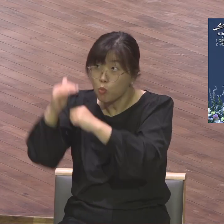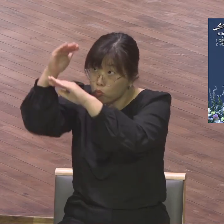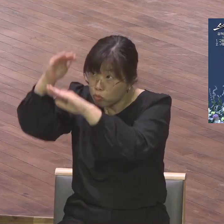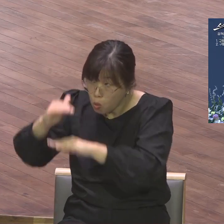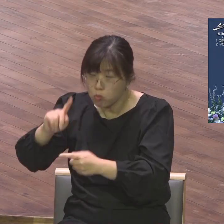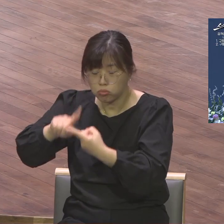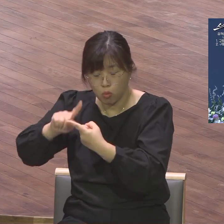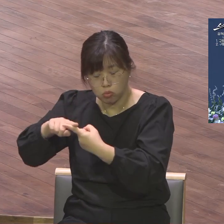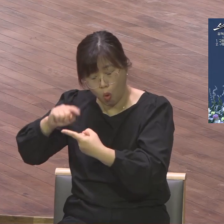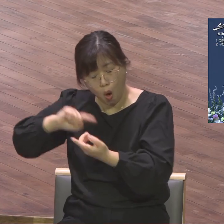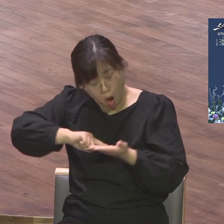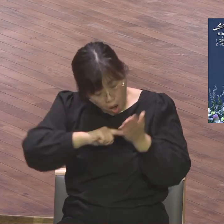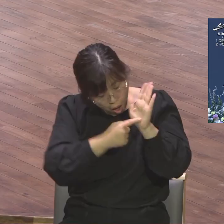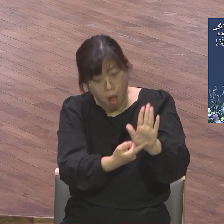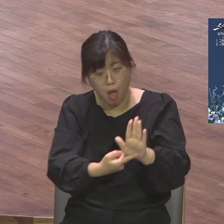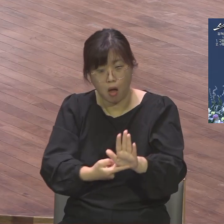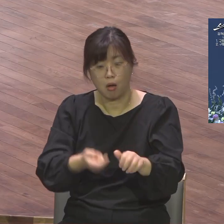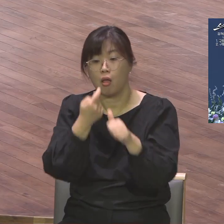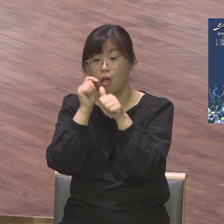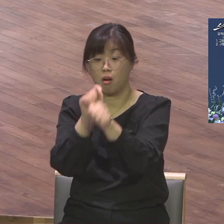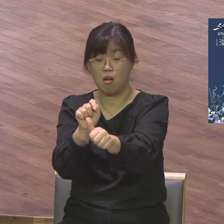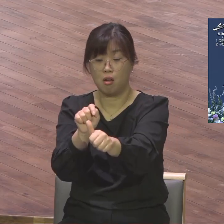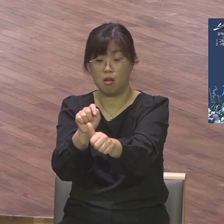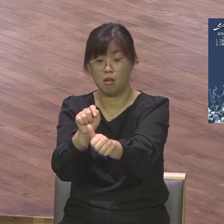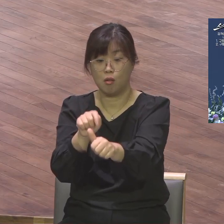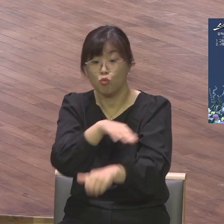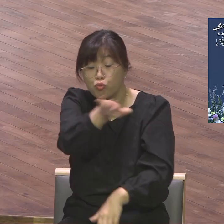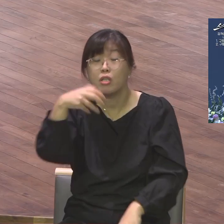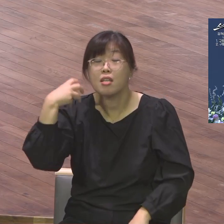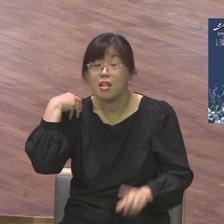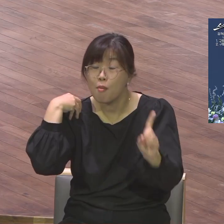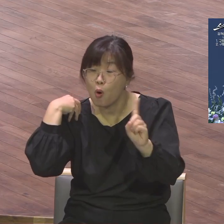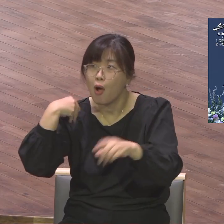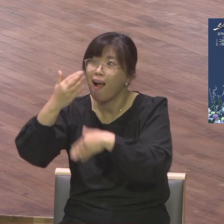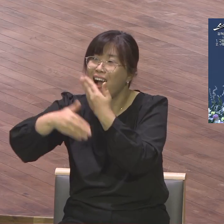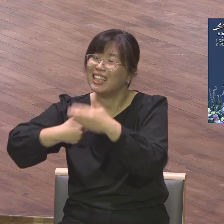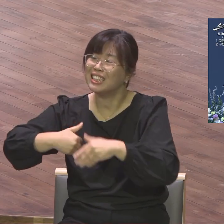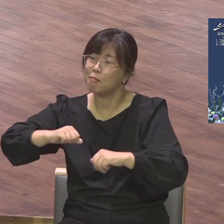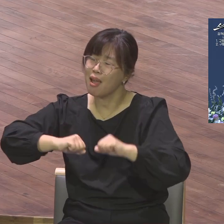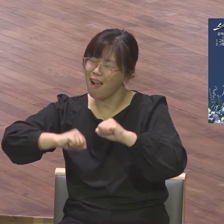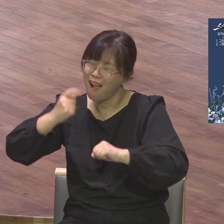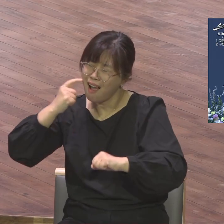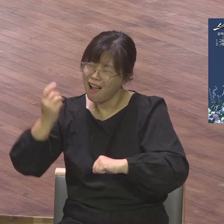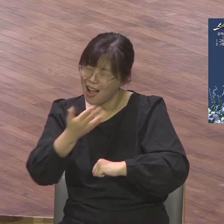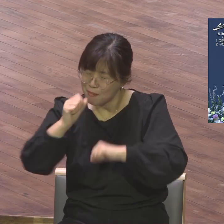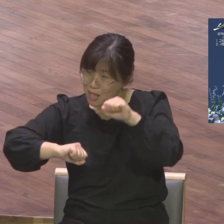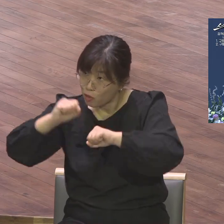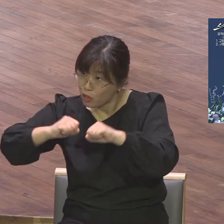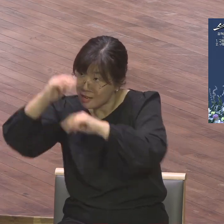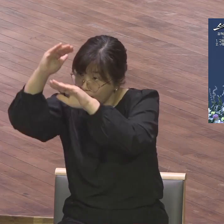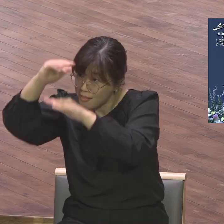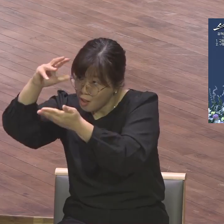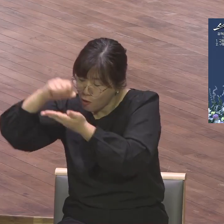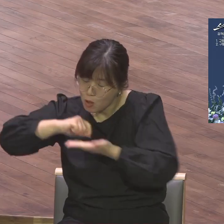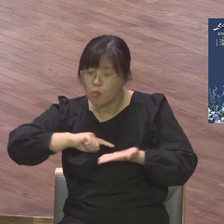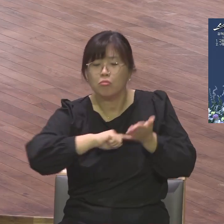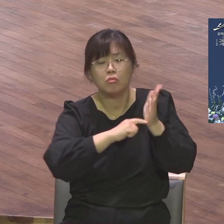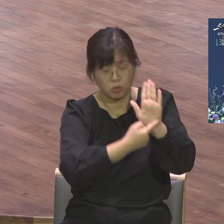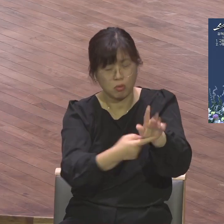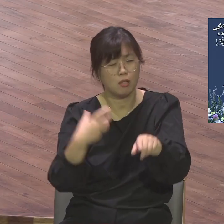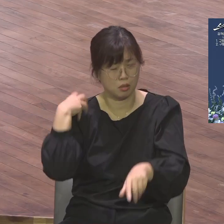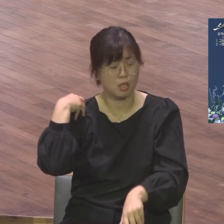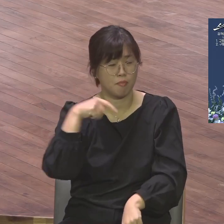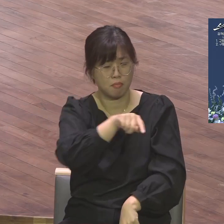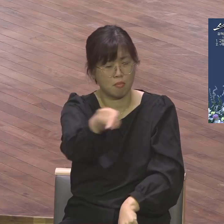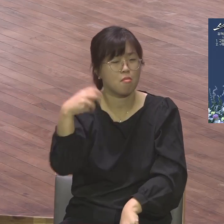하라고 강조하고 있어요. 극히 아름다운 일을 하셨어요. 자, 본문에서 말하는 극히 아름다운